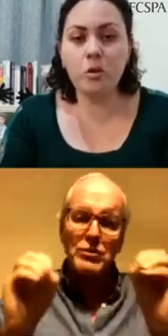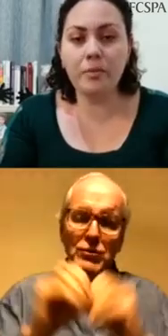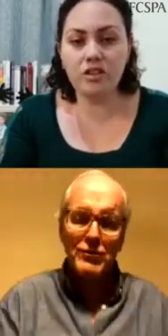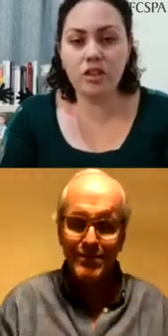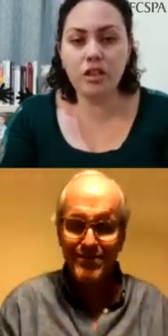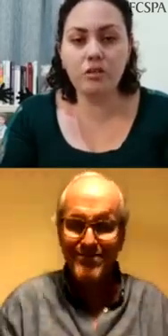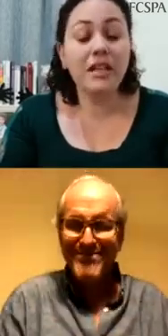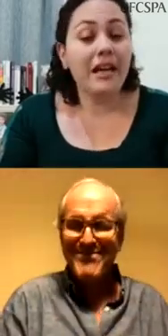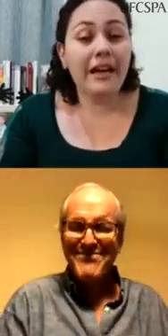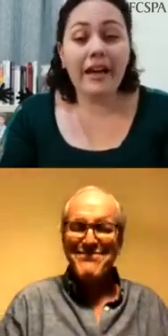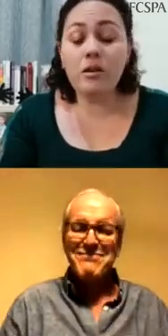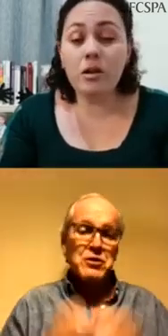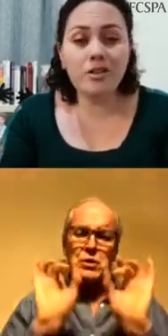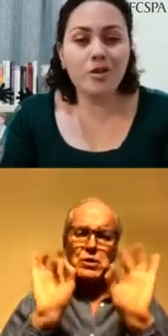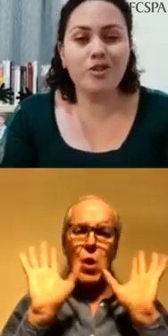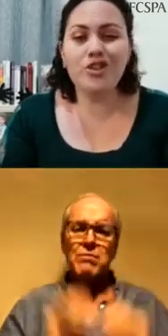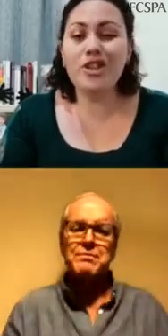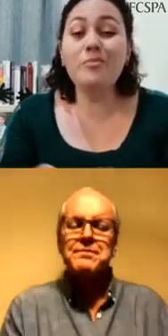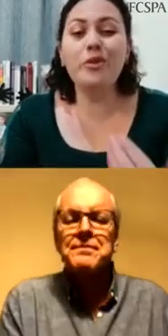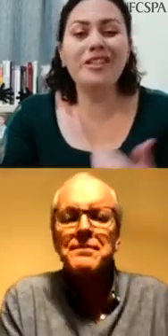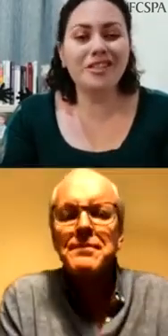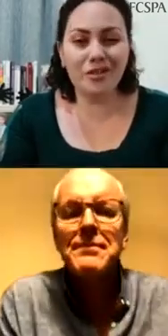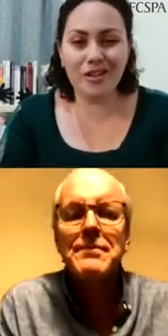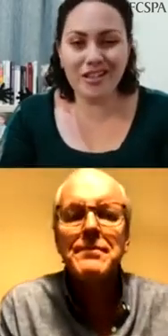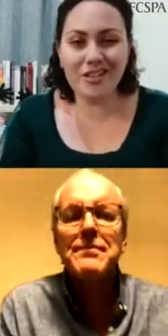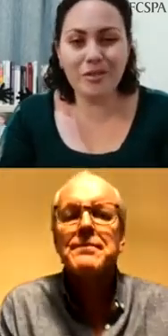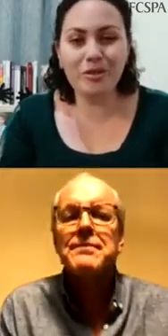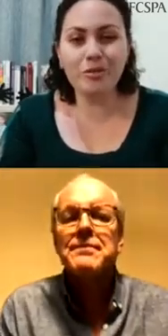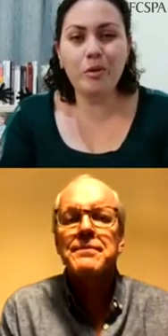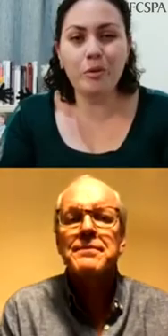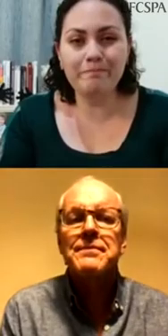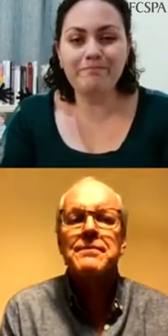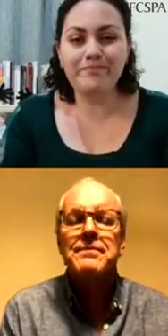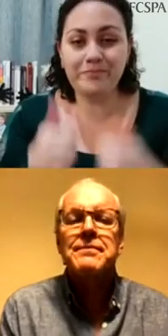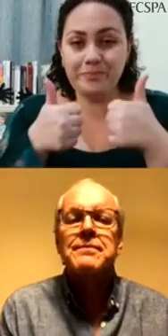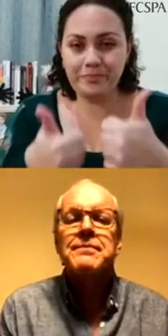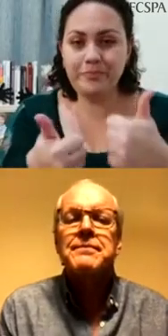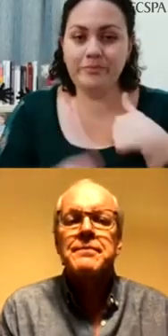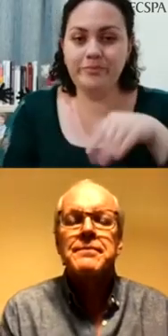em que eu compartilho, é ótimo, a gente tem muita troca, e isso é muito bom.